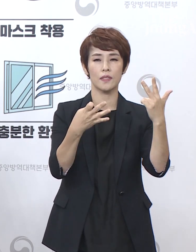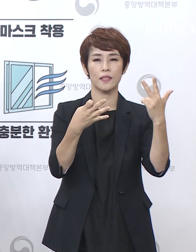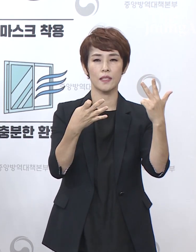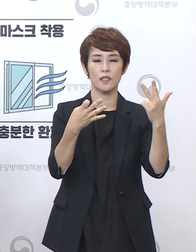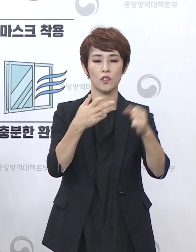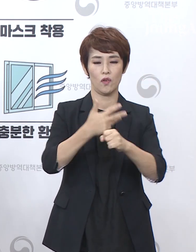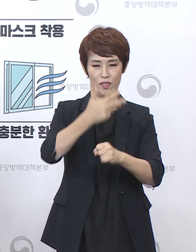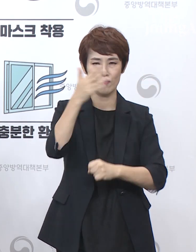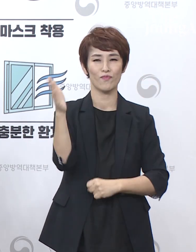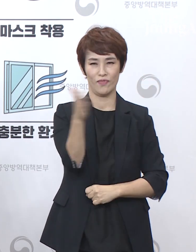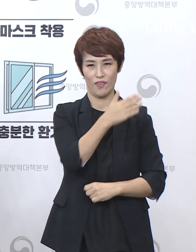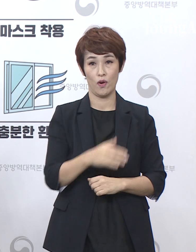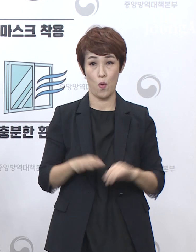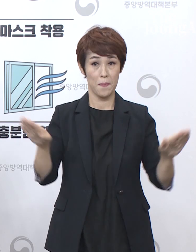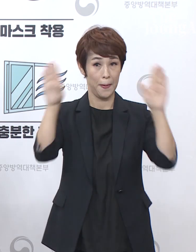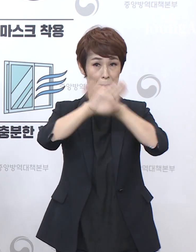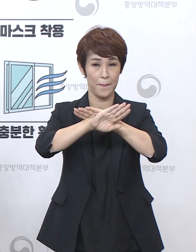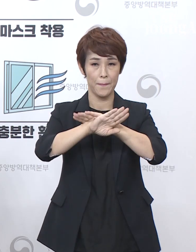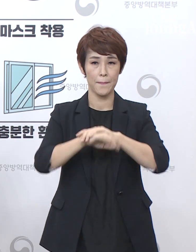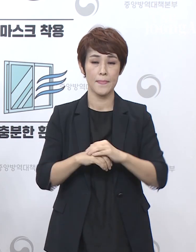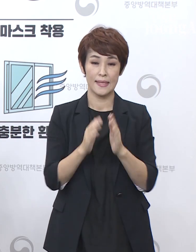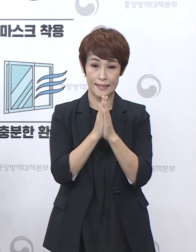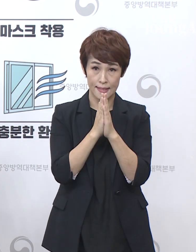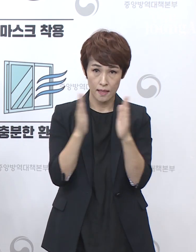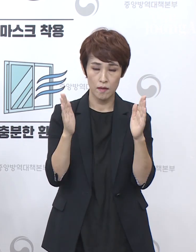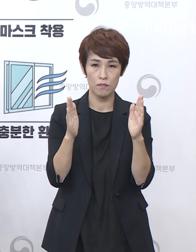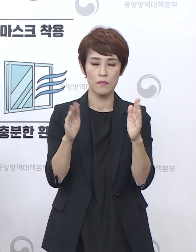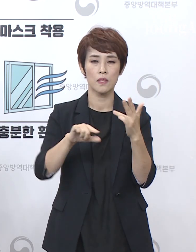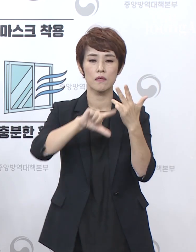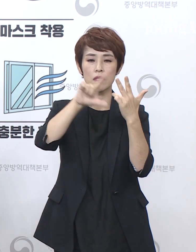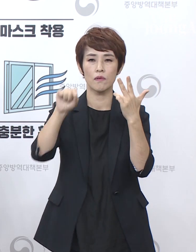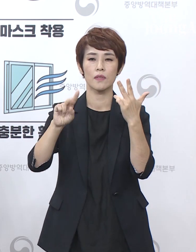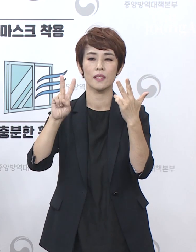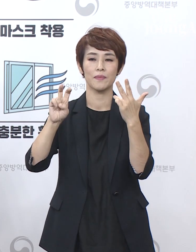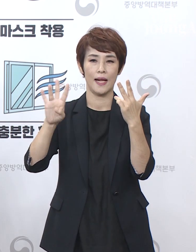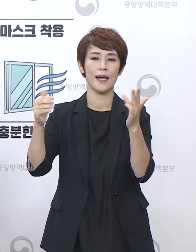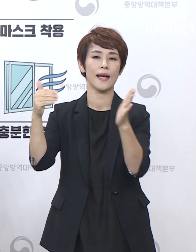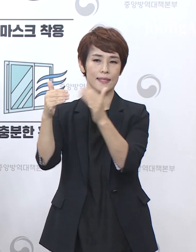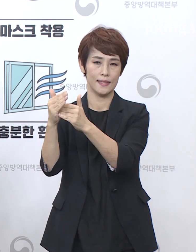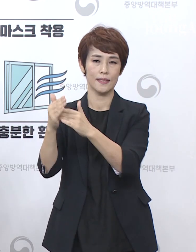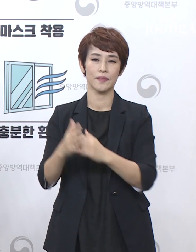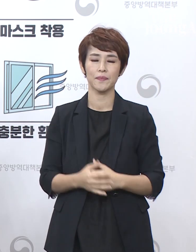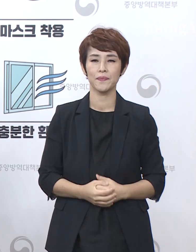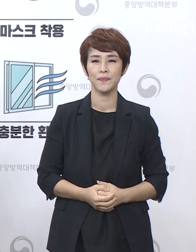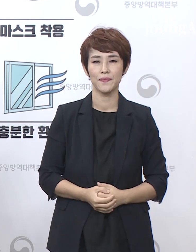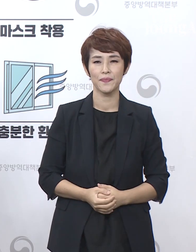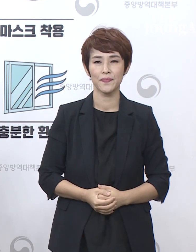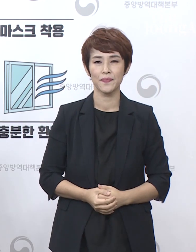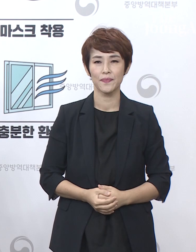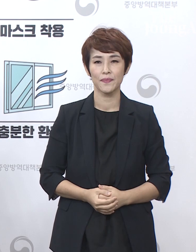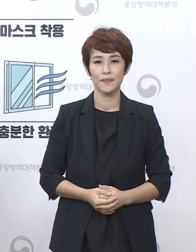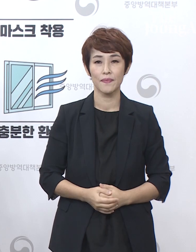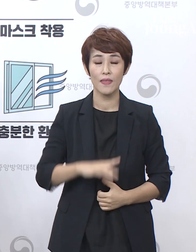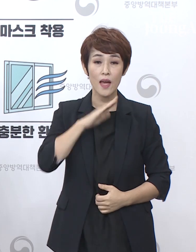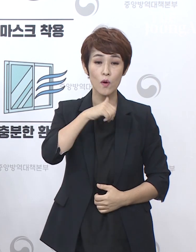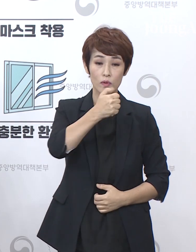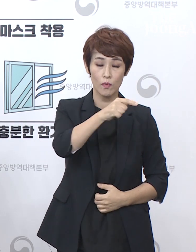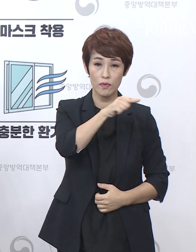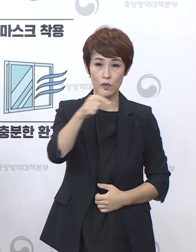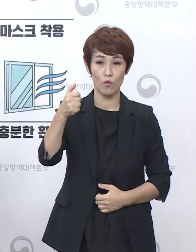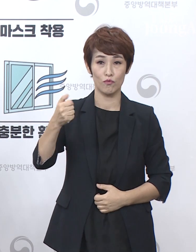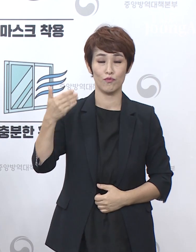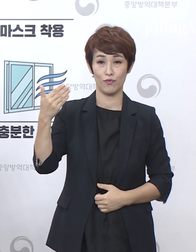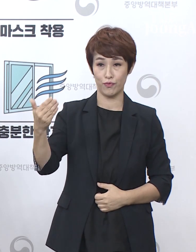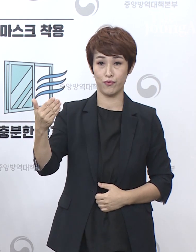저녁 8시부터 재개하여 7월 24일까지 실시하도록 하겠습니다. 55세에서